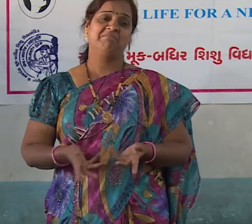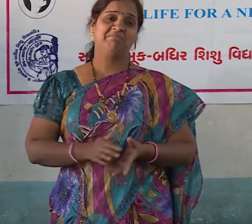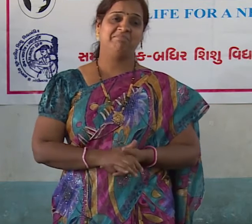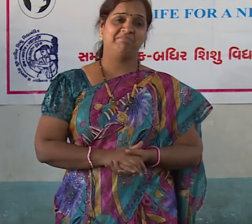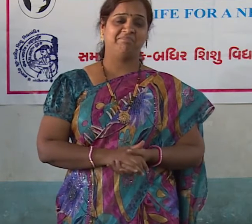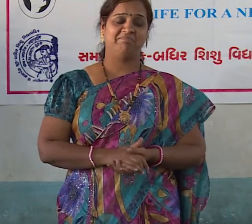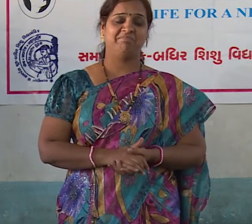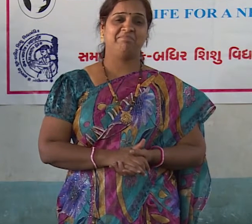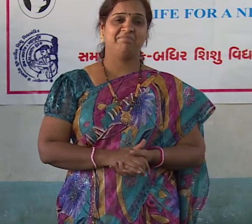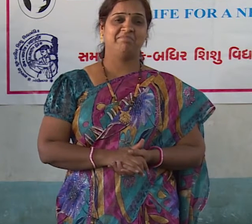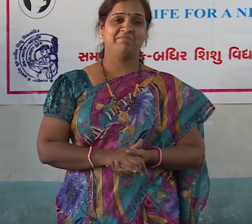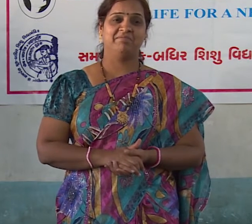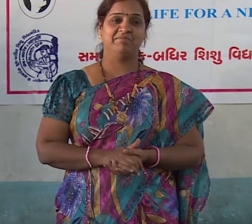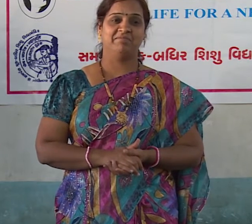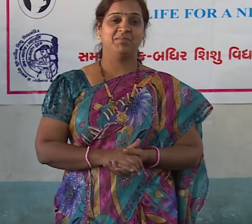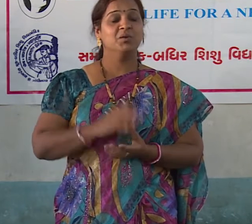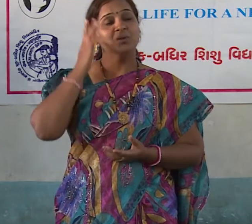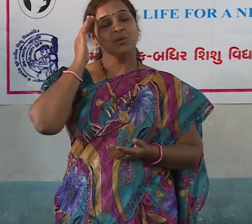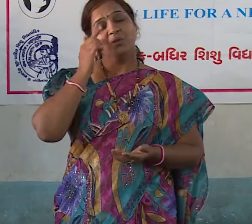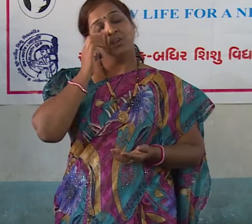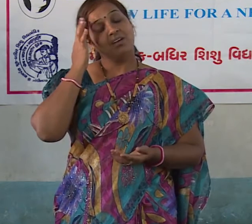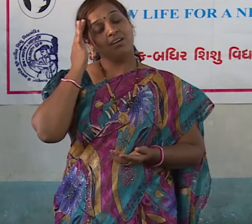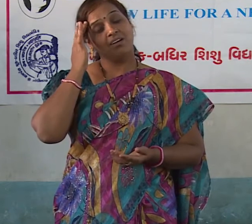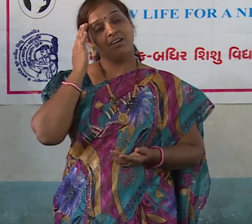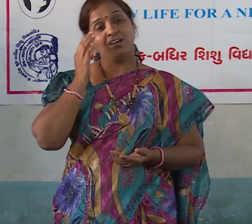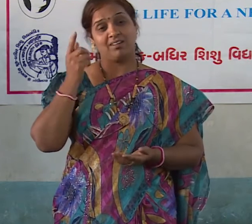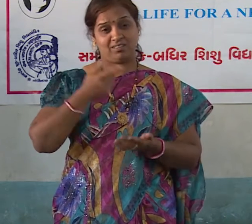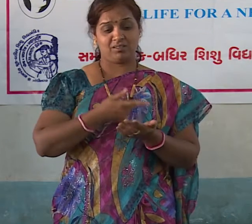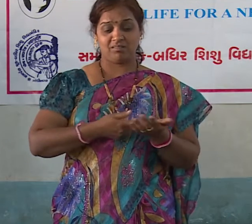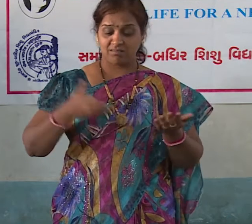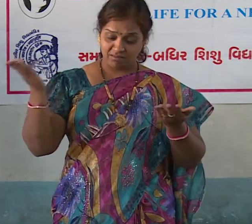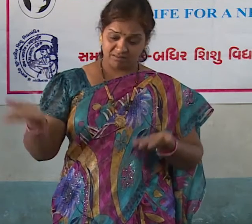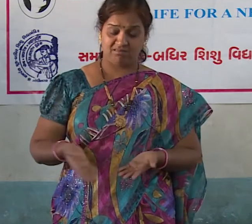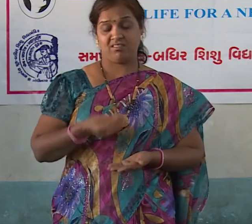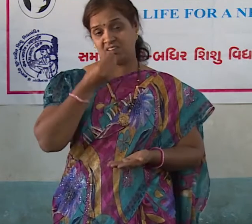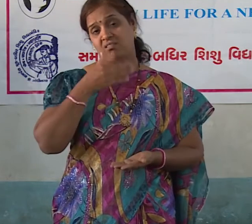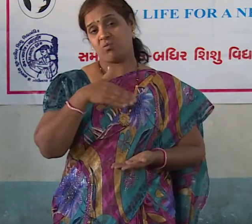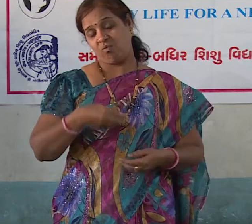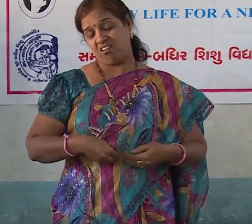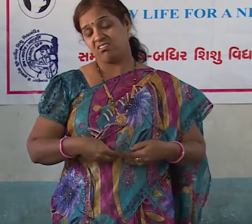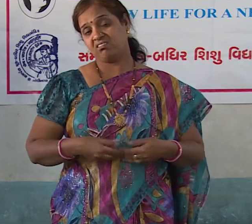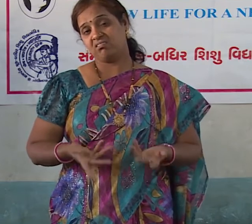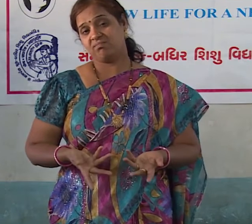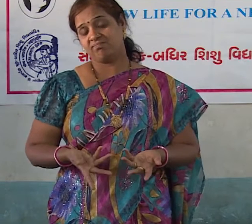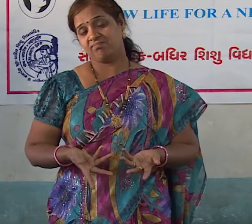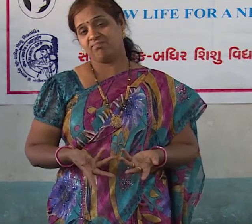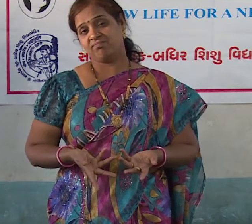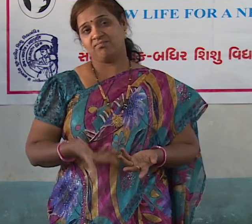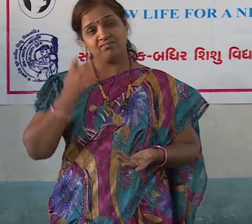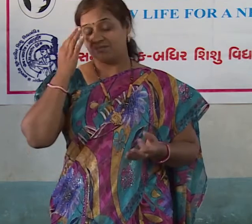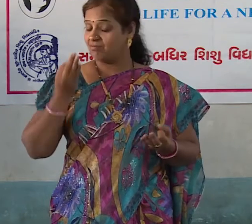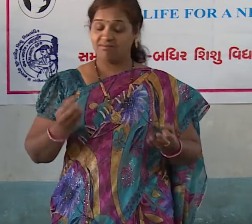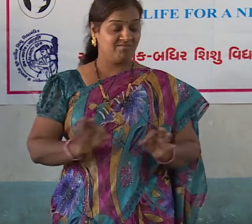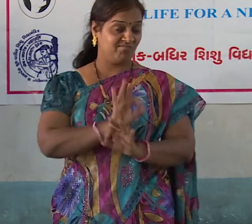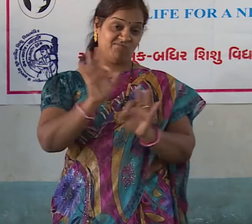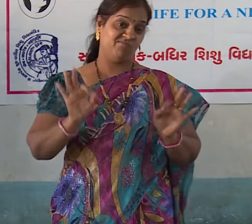भी हो तो उसको अपना लौकिक बच्चा याद आ गया कि मेरा बच्चा अभी स्कूल से आएगा, उसको तो खाना देना है, उसको ये